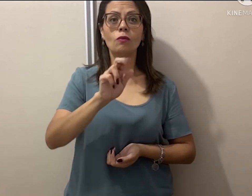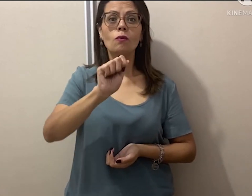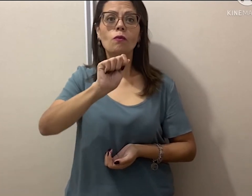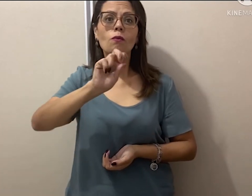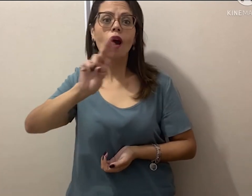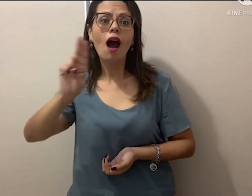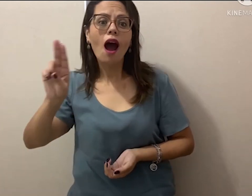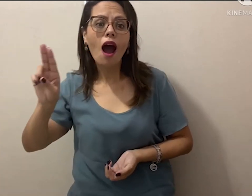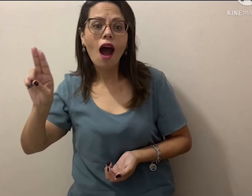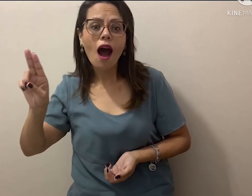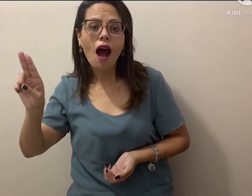Quinto,